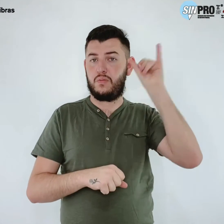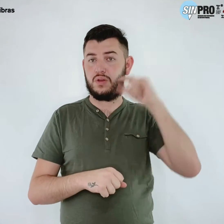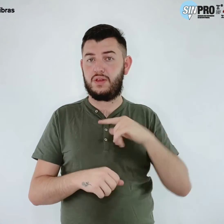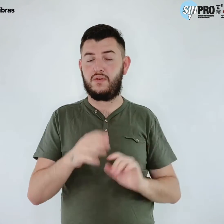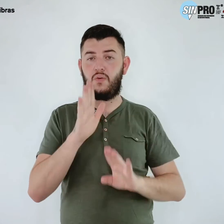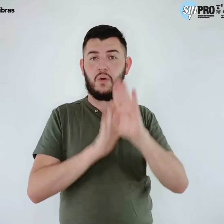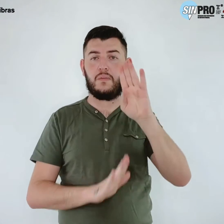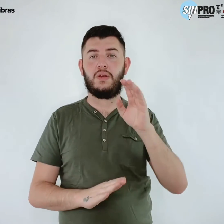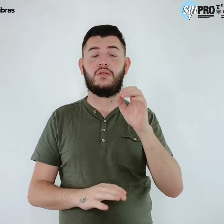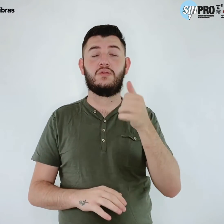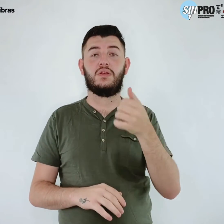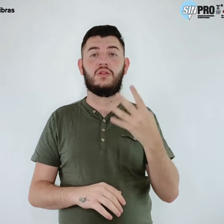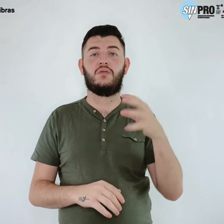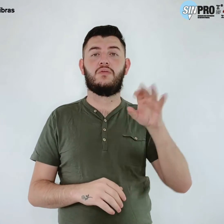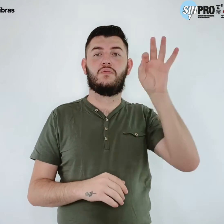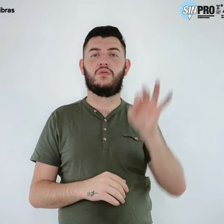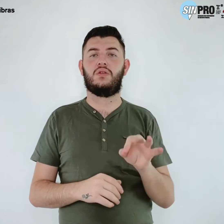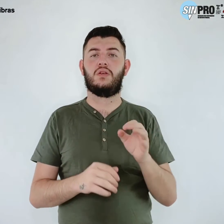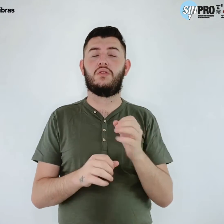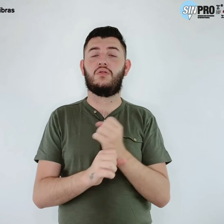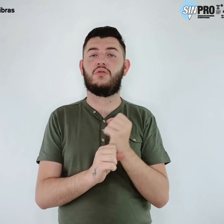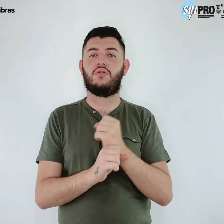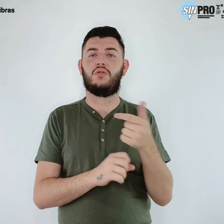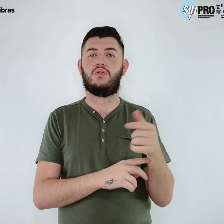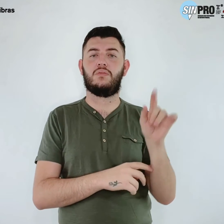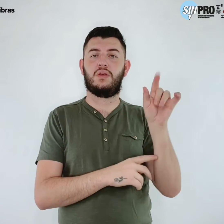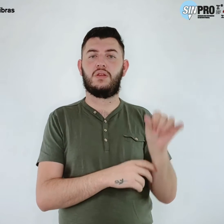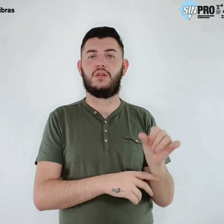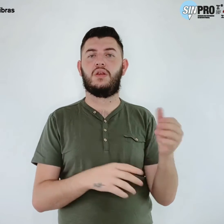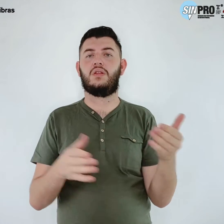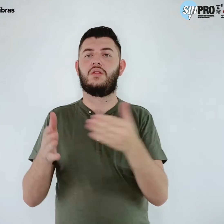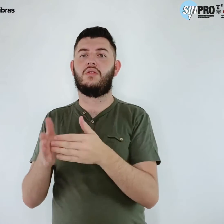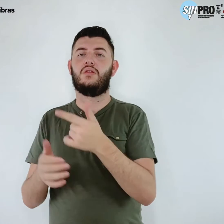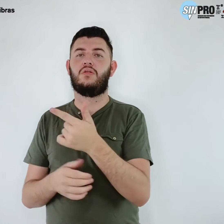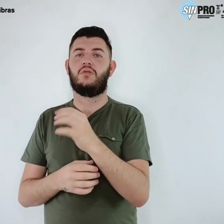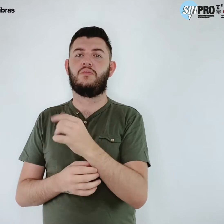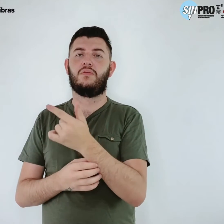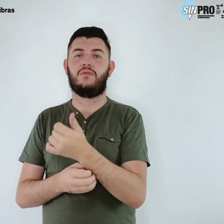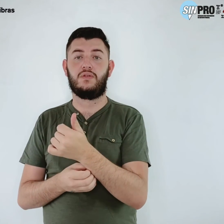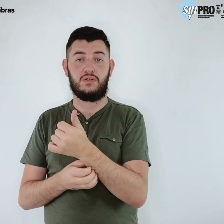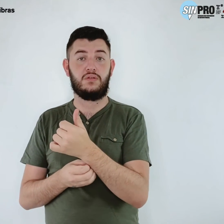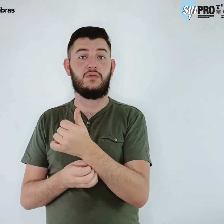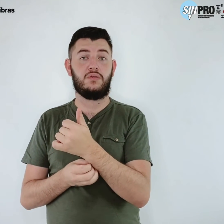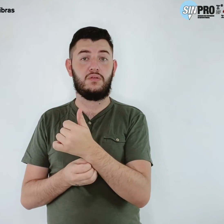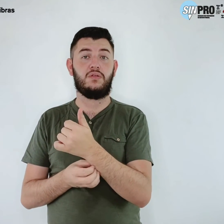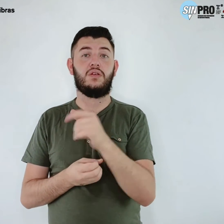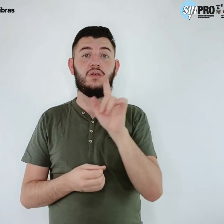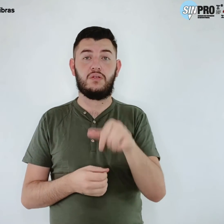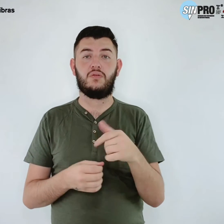a carne de boi sofreu aumento de 140% entre 2019 e